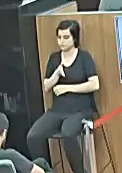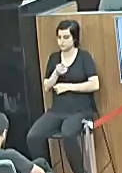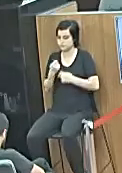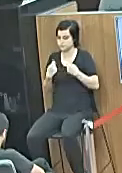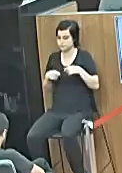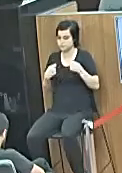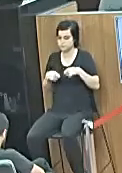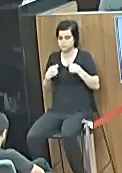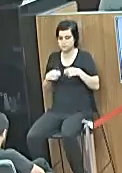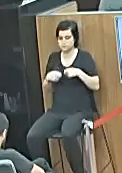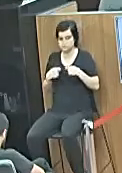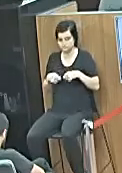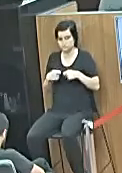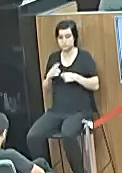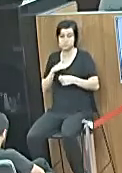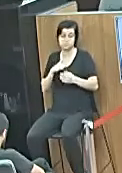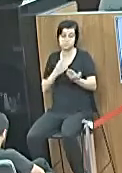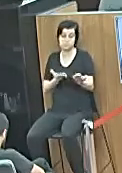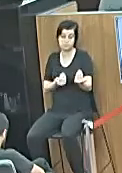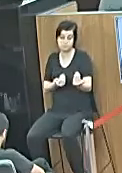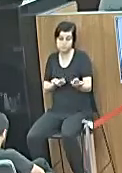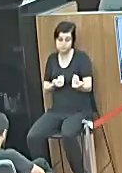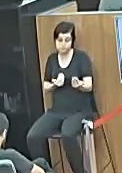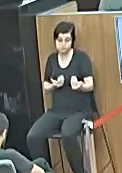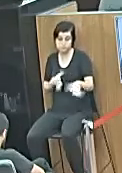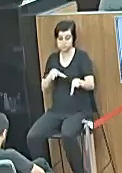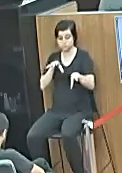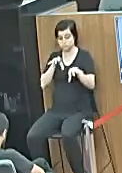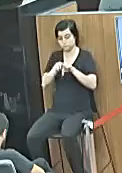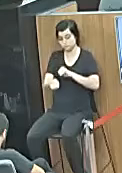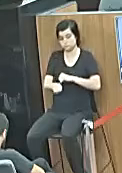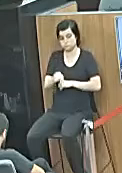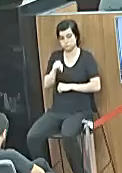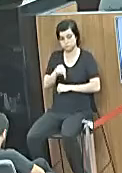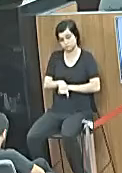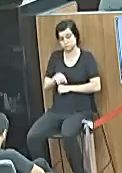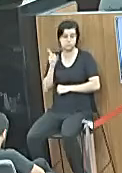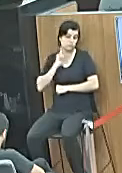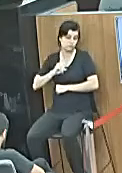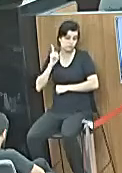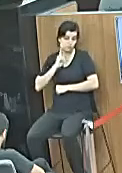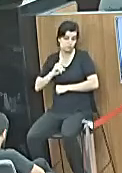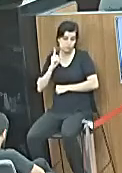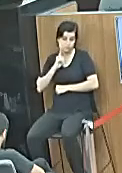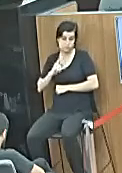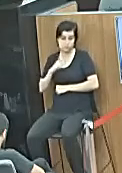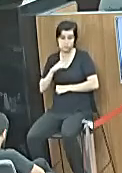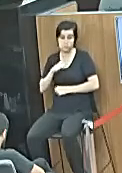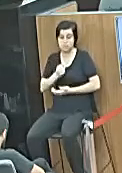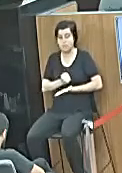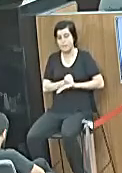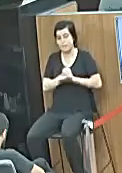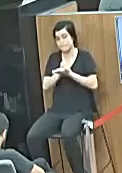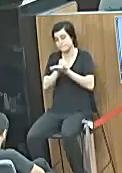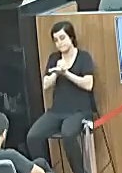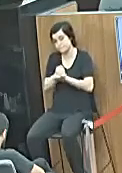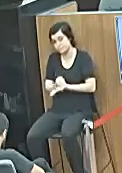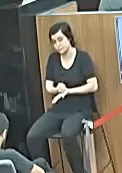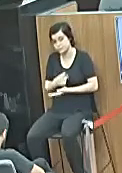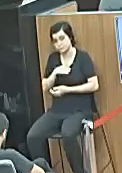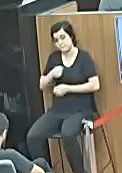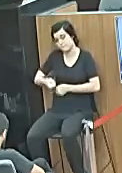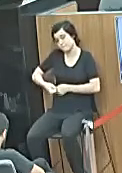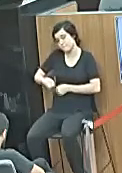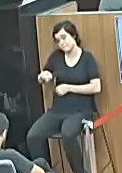nós temos jovens que estão sendo formados no estado de minas gerais estão recebendo apoio por meio de bolsas concedidas